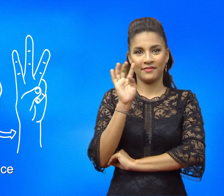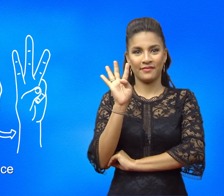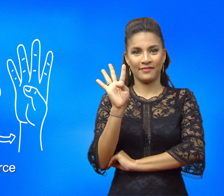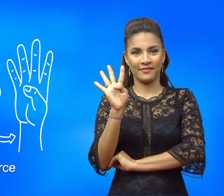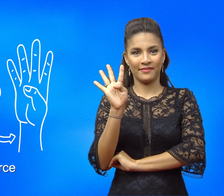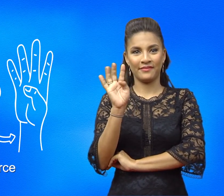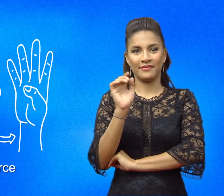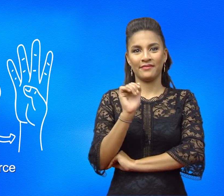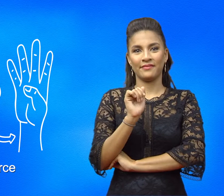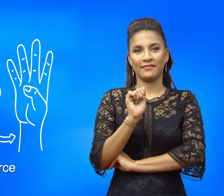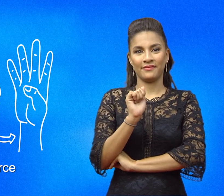14